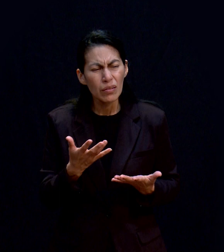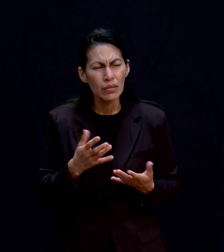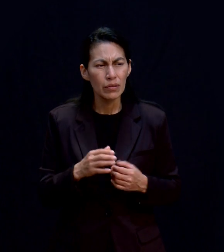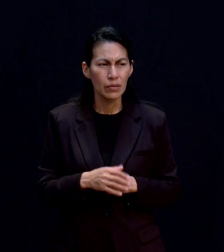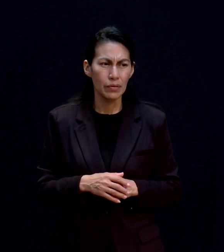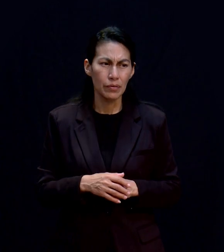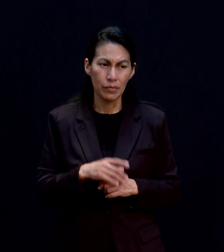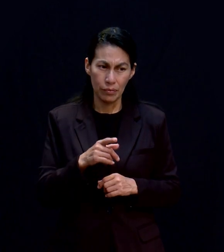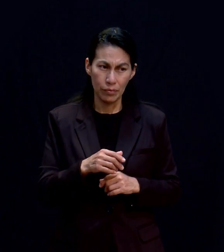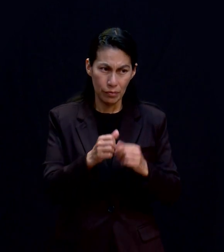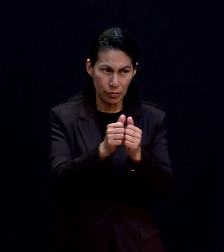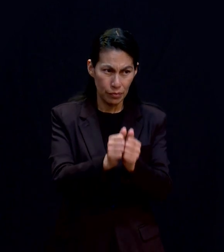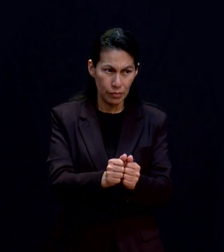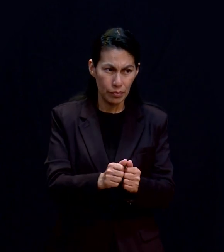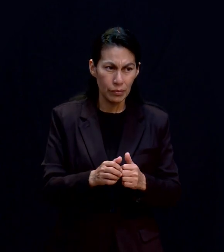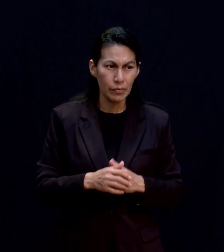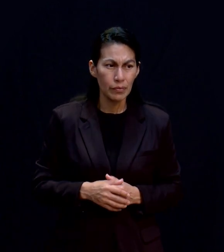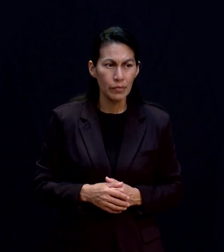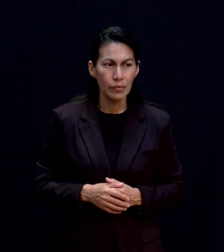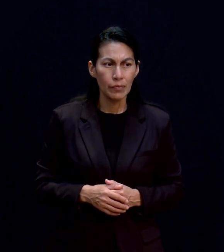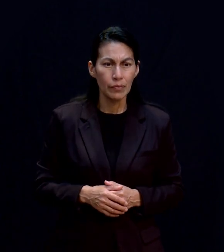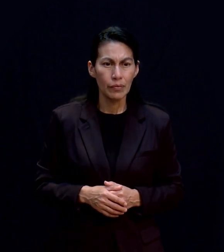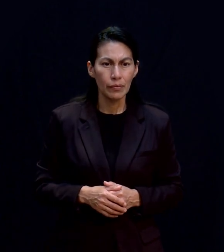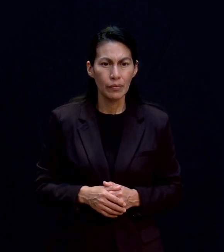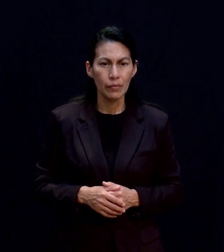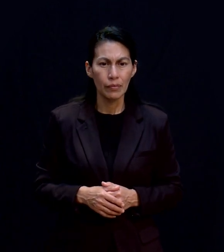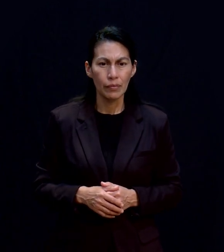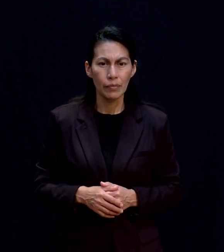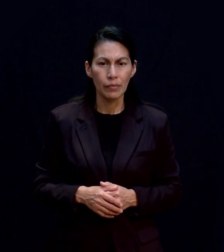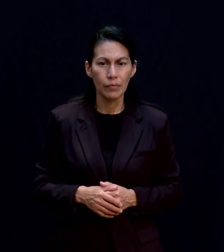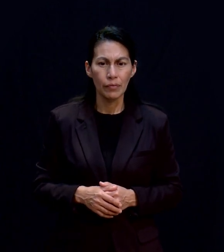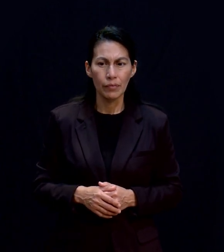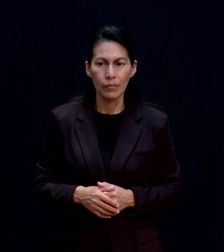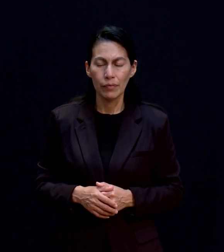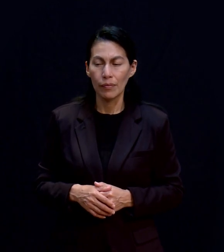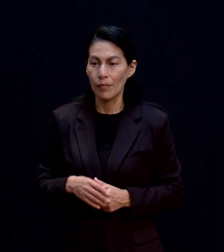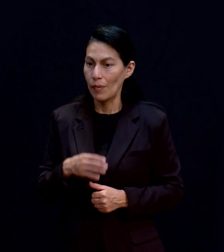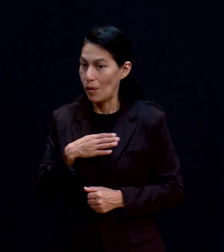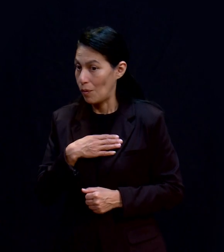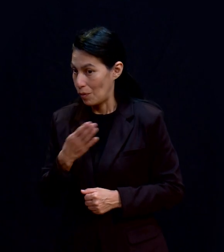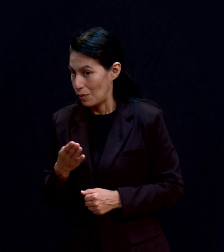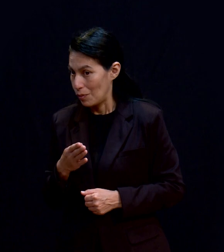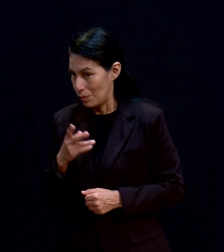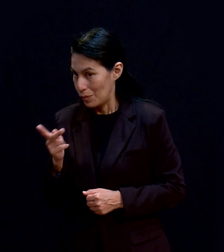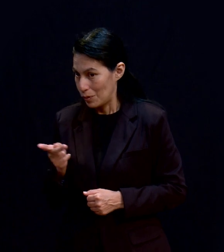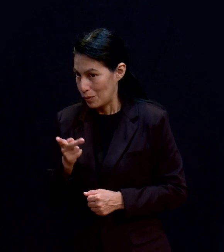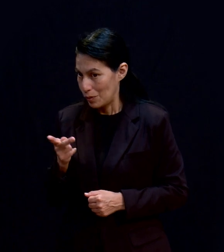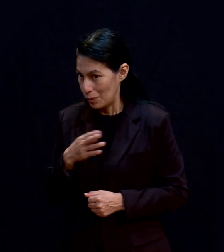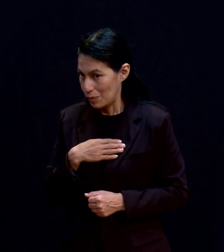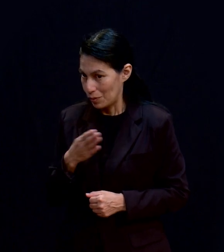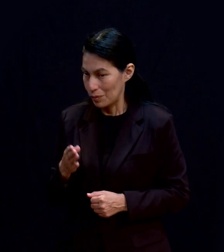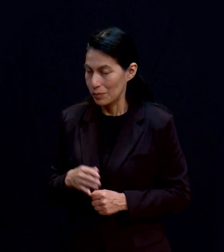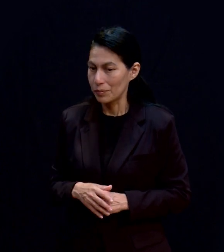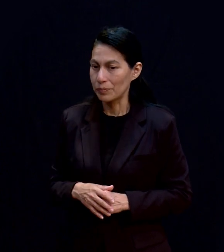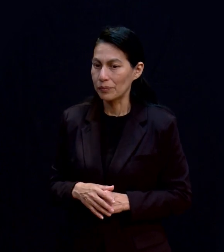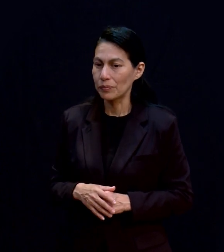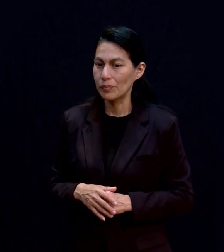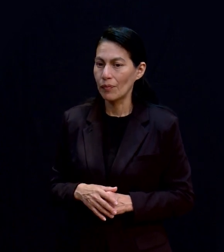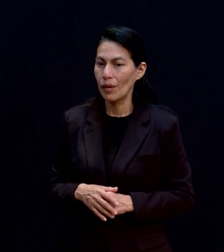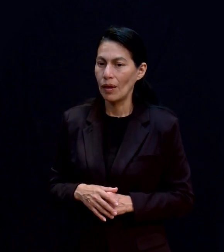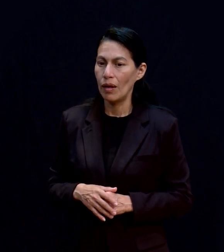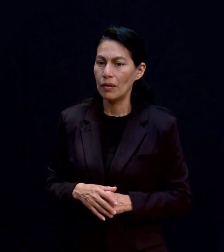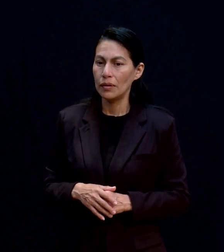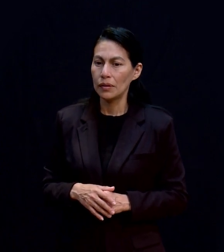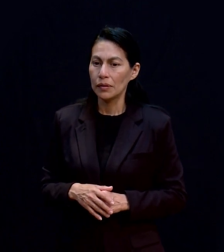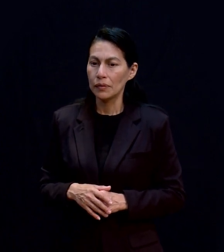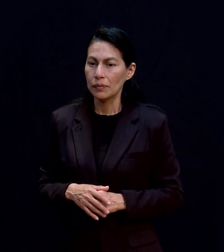establecí esté allí y qué pasó el caso después con un área un buen una buena pregunta porque fue